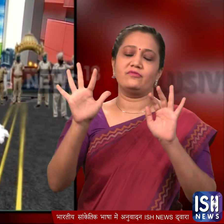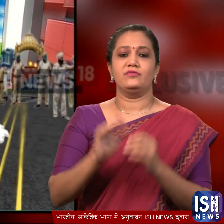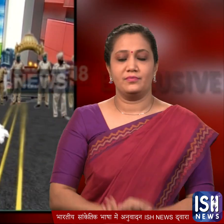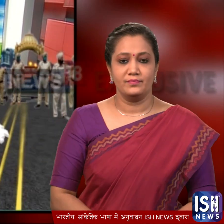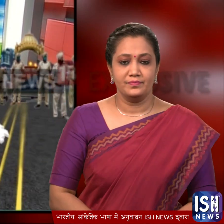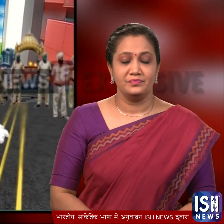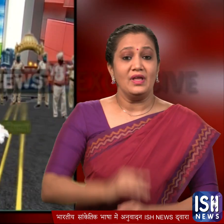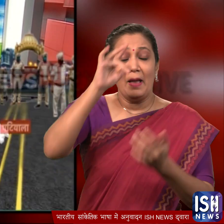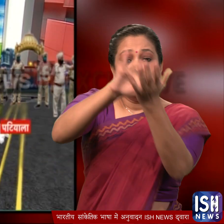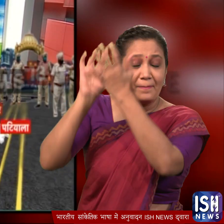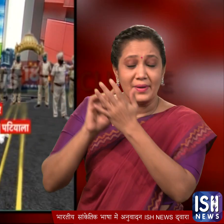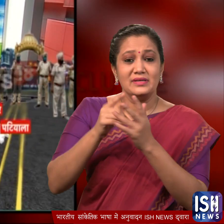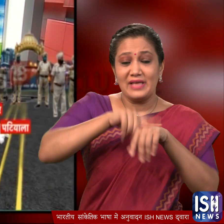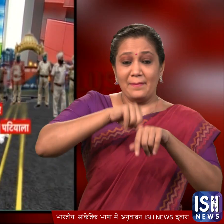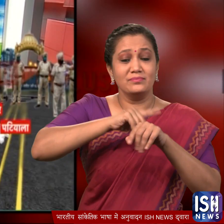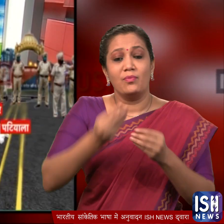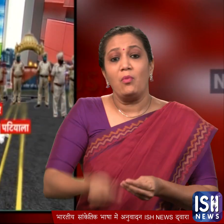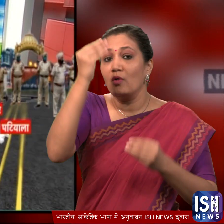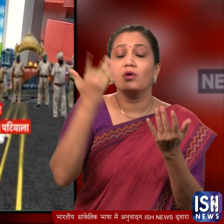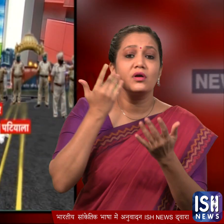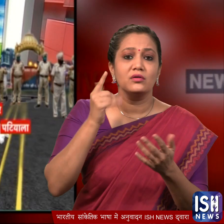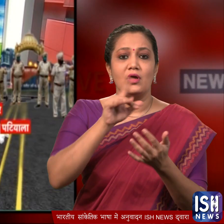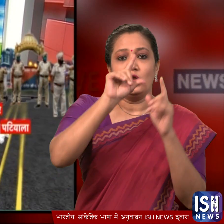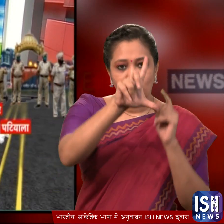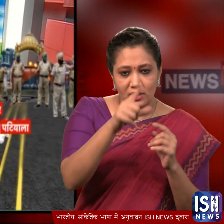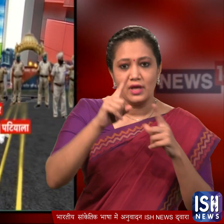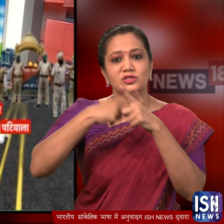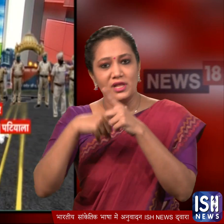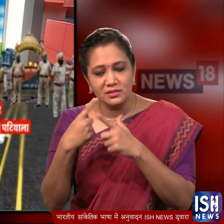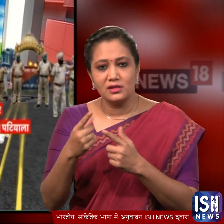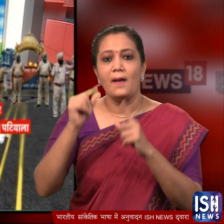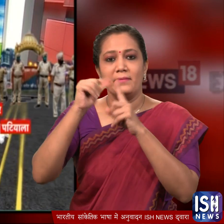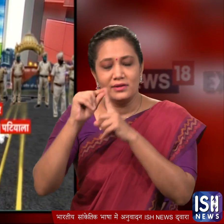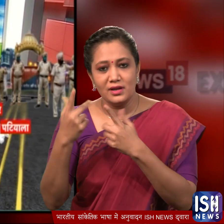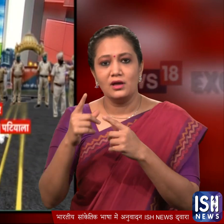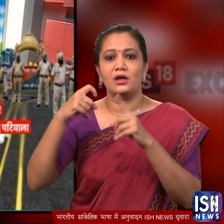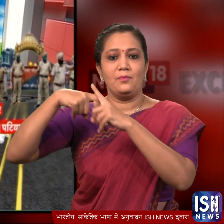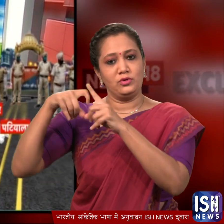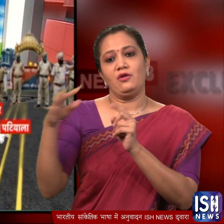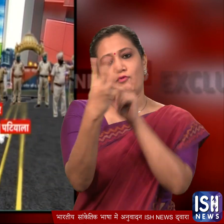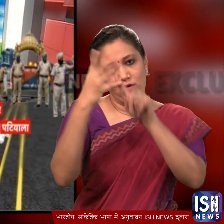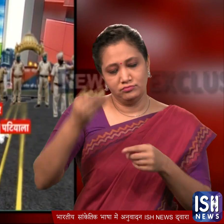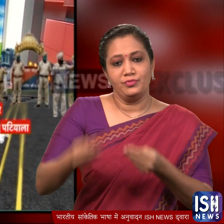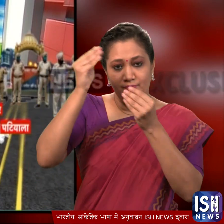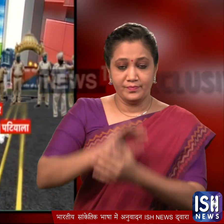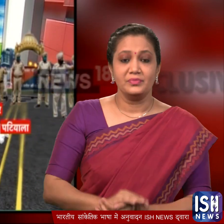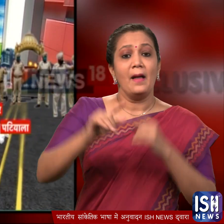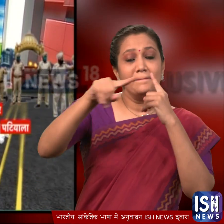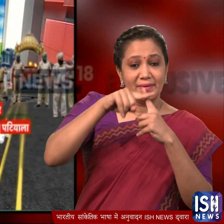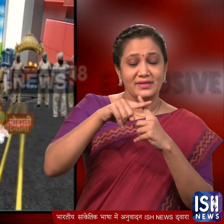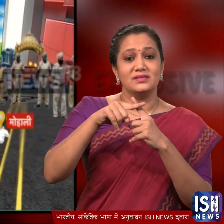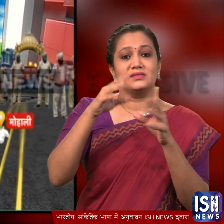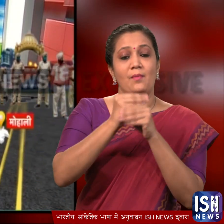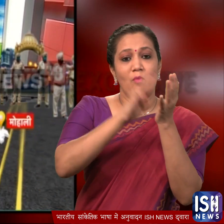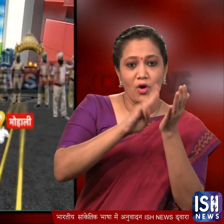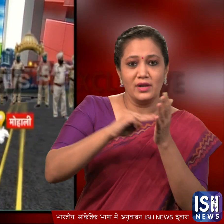रहेगा। जिन जिलों में नाइट कर्फ्यू का वक्त बढ़ाया गया उनमें लुधियाना, जालंधर, पटियाला और कपूरथला का नाम है। इनके अलावा